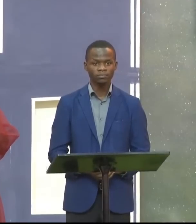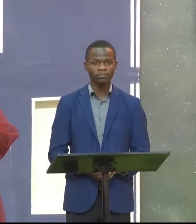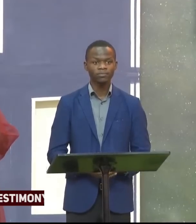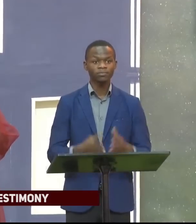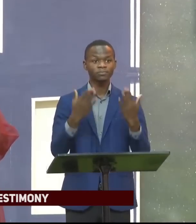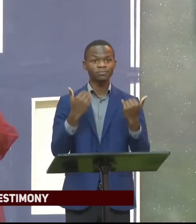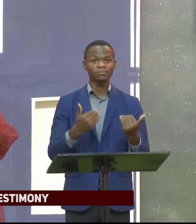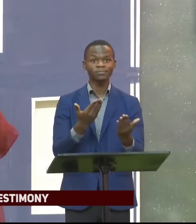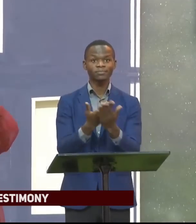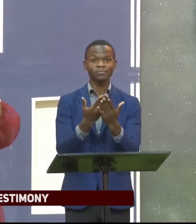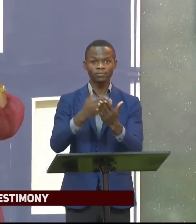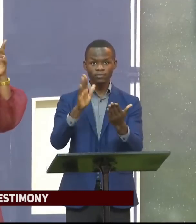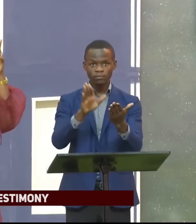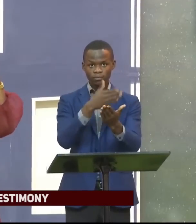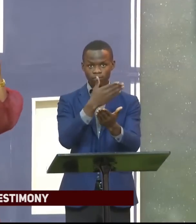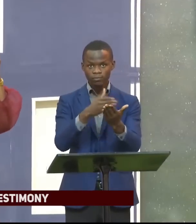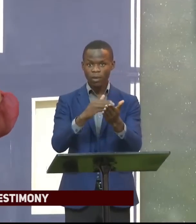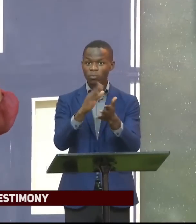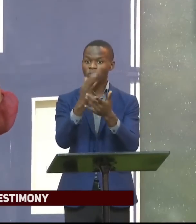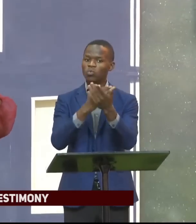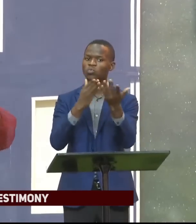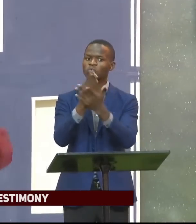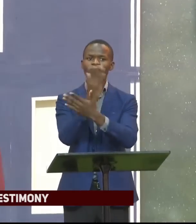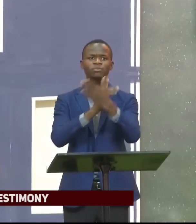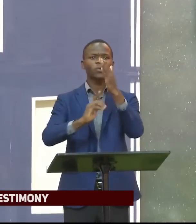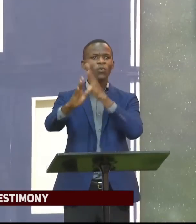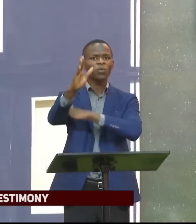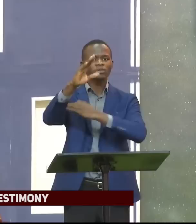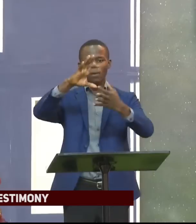Sebo mpolu imbolo nyimbe Katonda kutule njegere